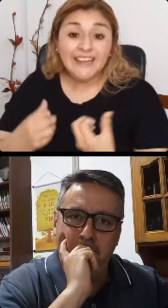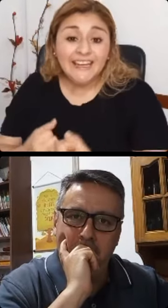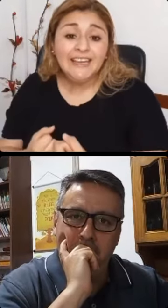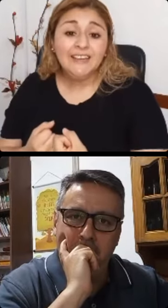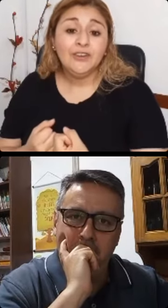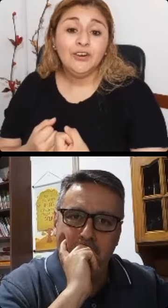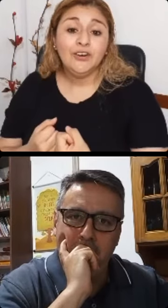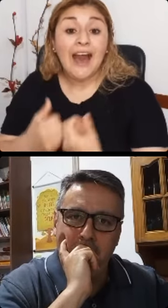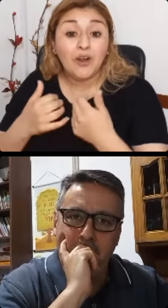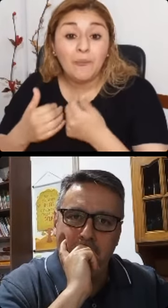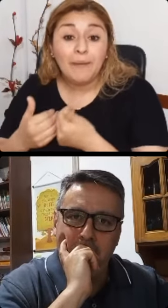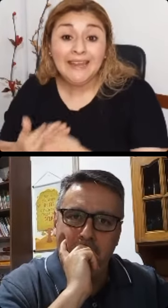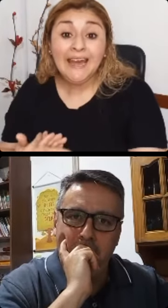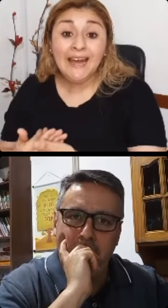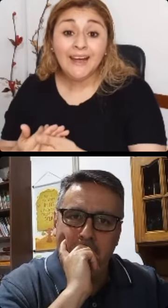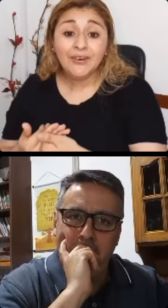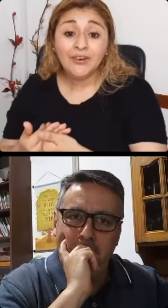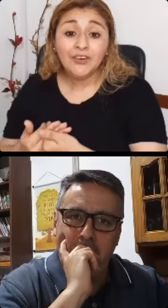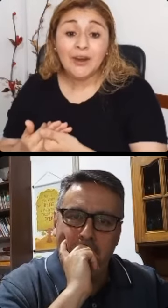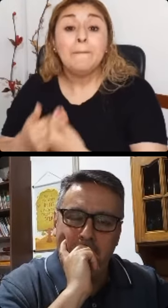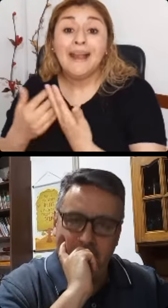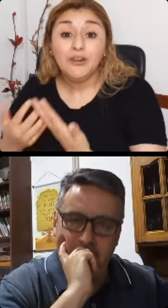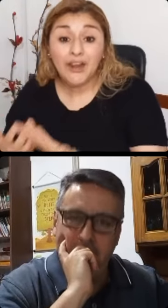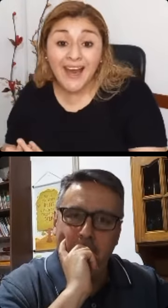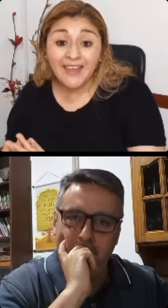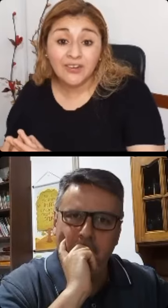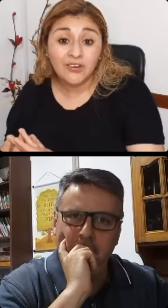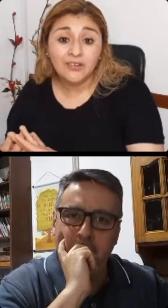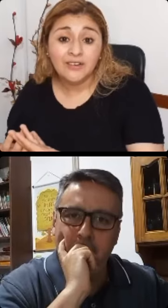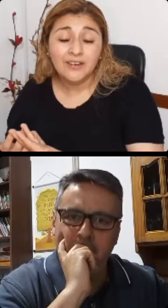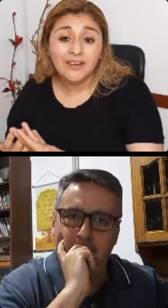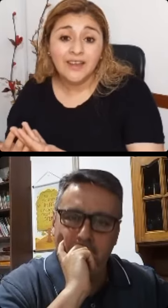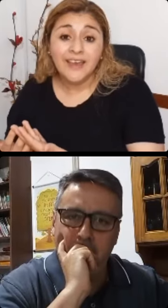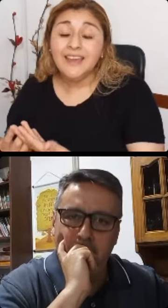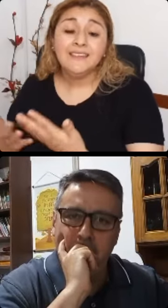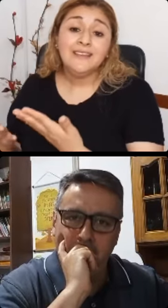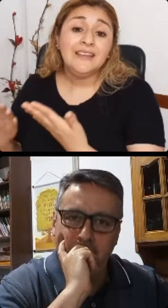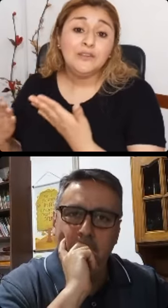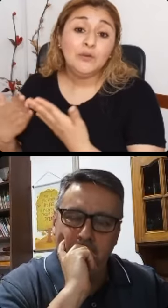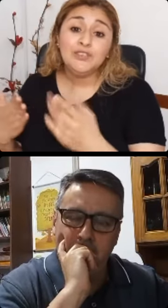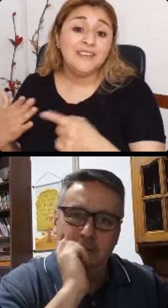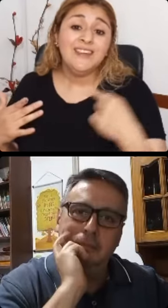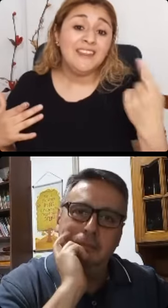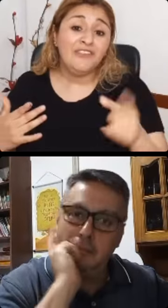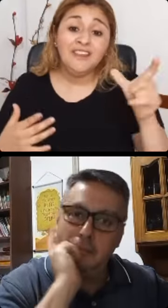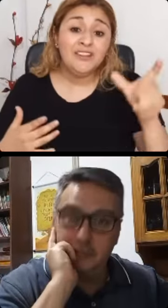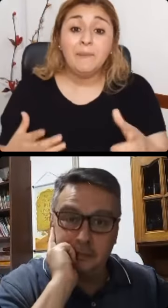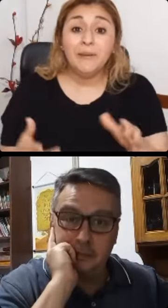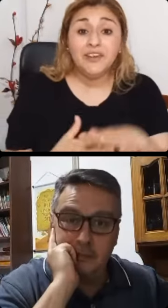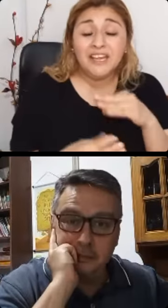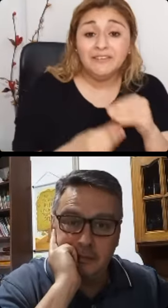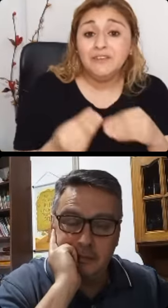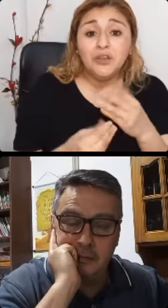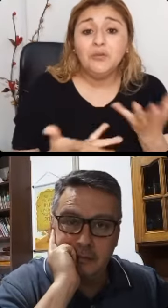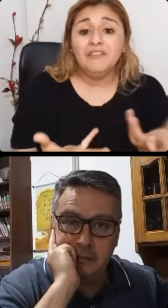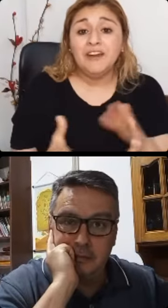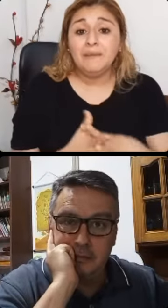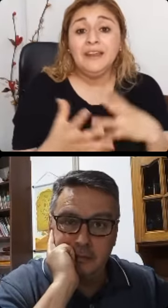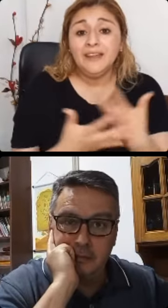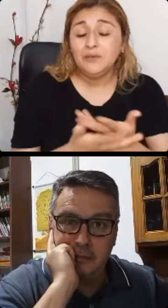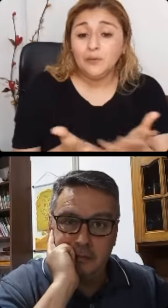contenido, acompañado, valorado, y quizás su lucha sea diferente a una persona que